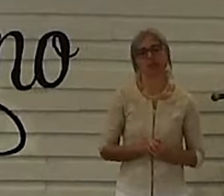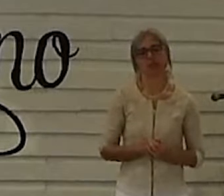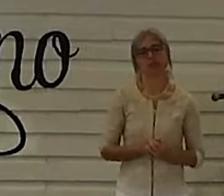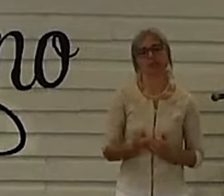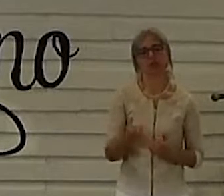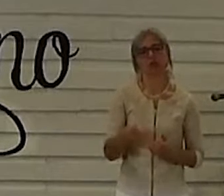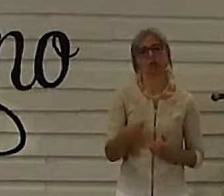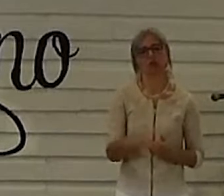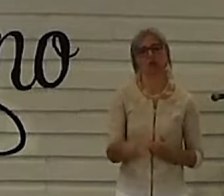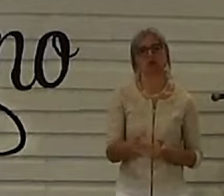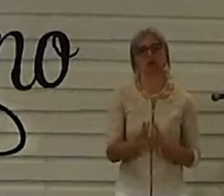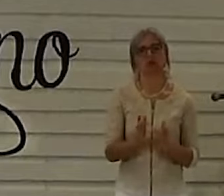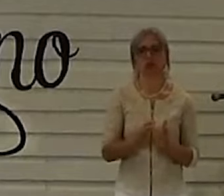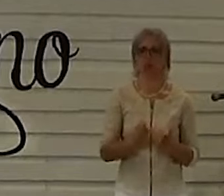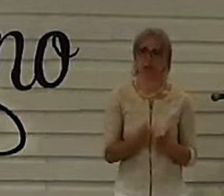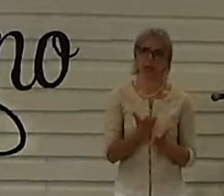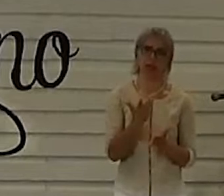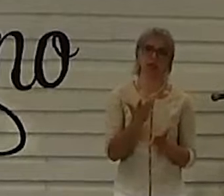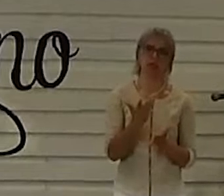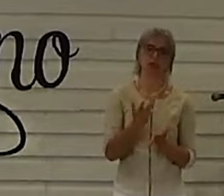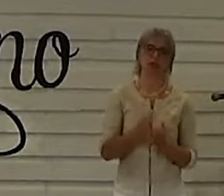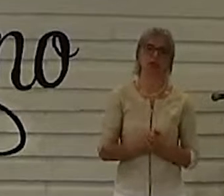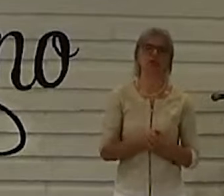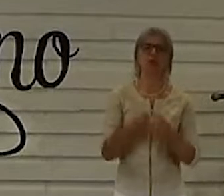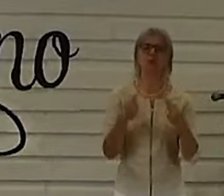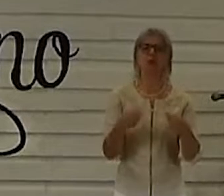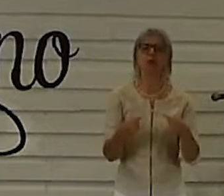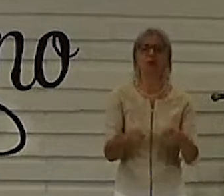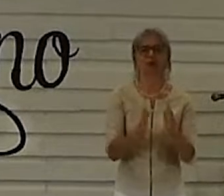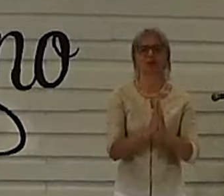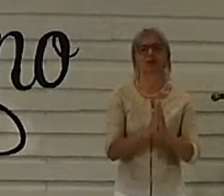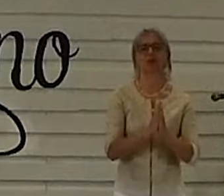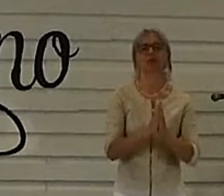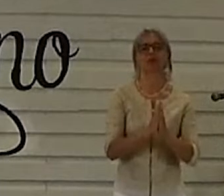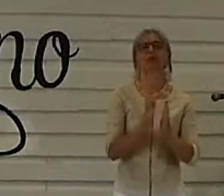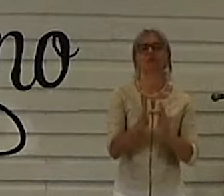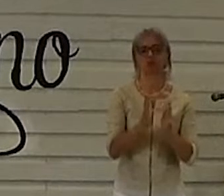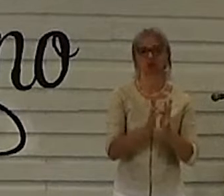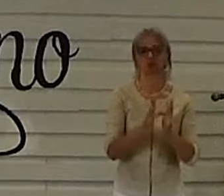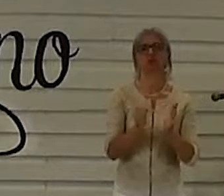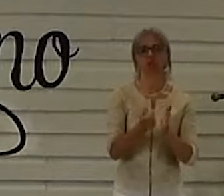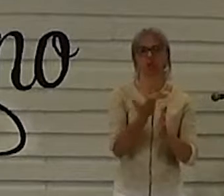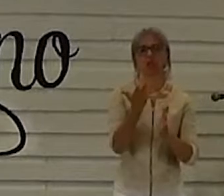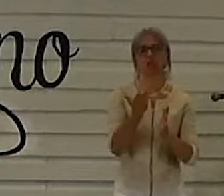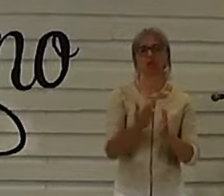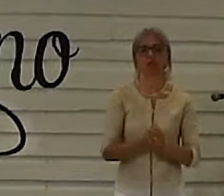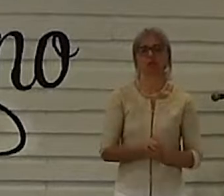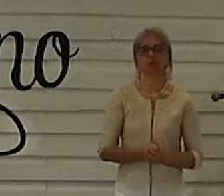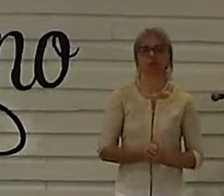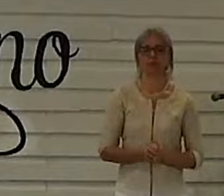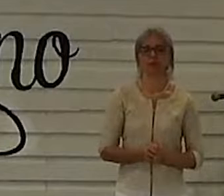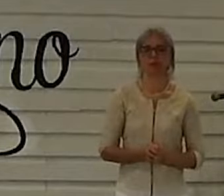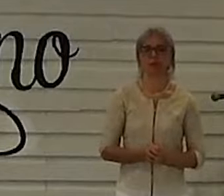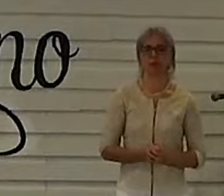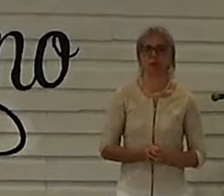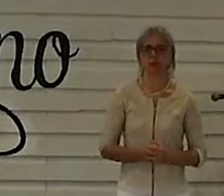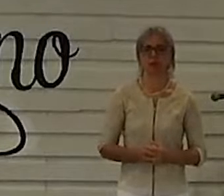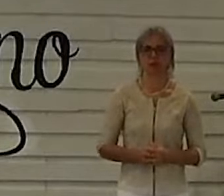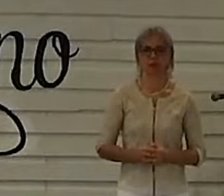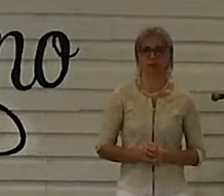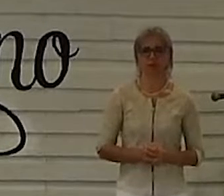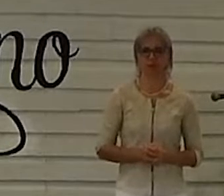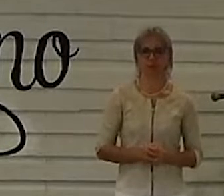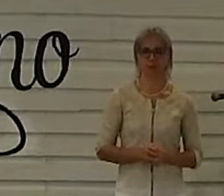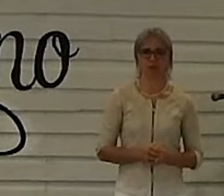Perché questo è Gesù Cristo. Questa è la Chiesa di Gesù Cristo.